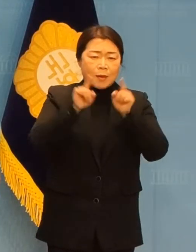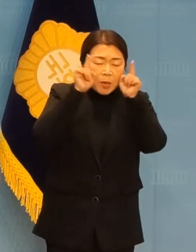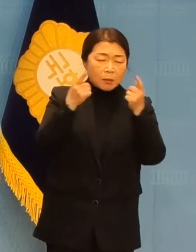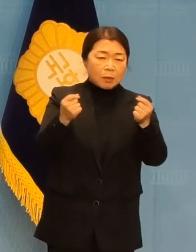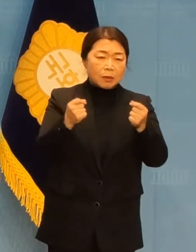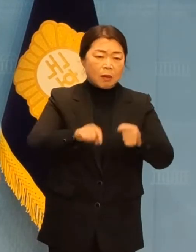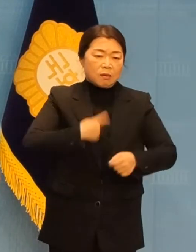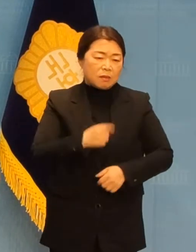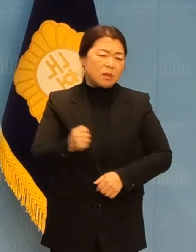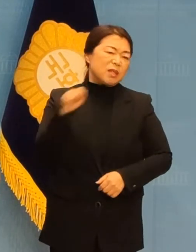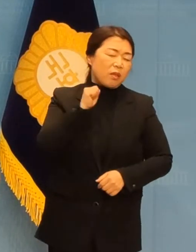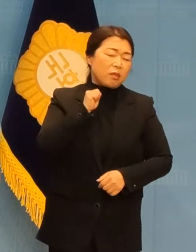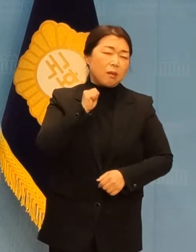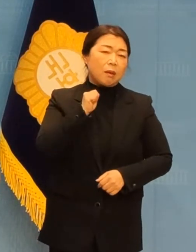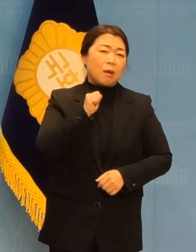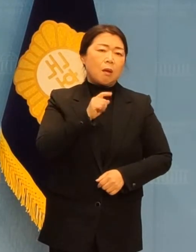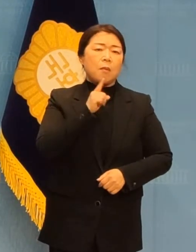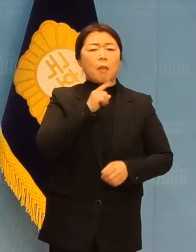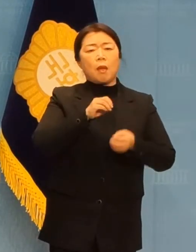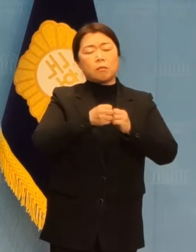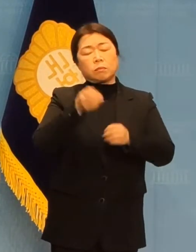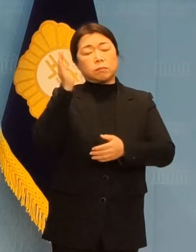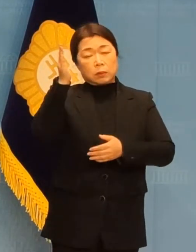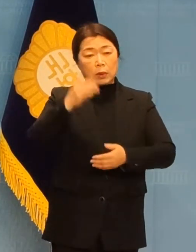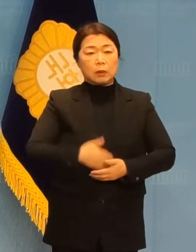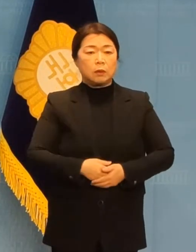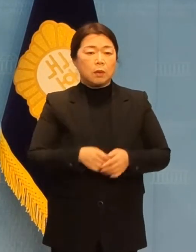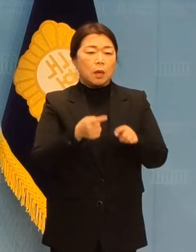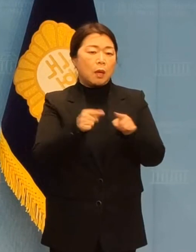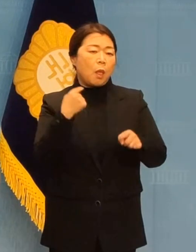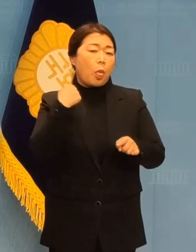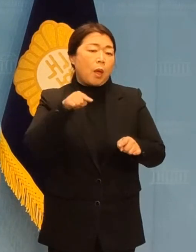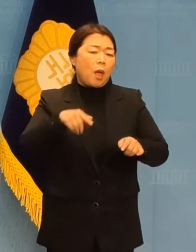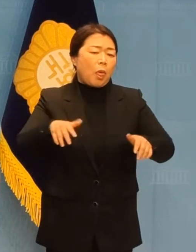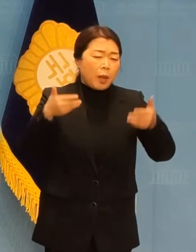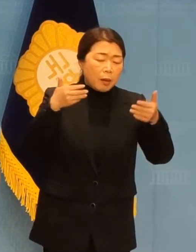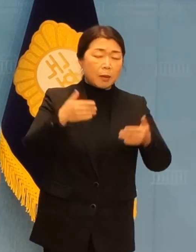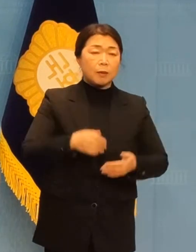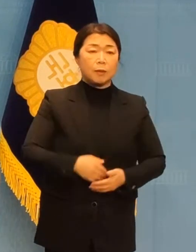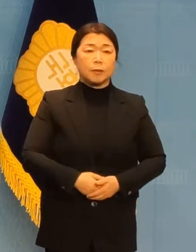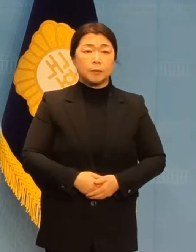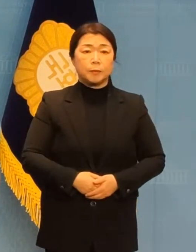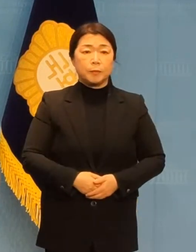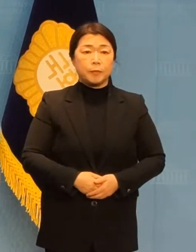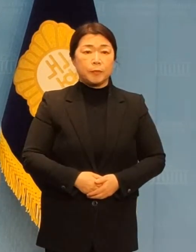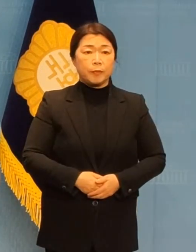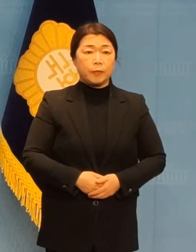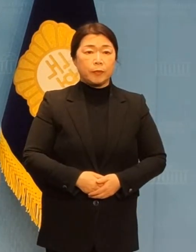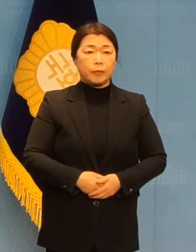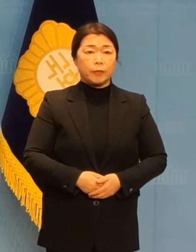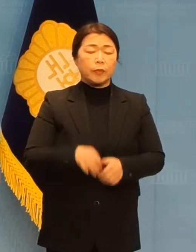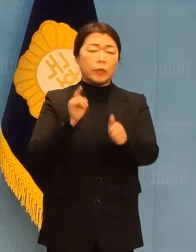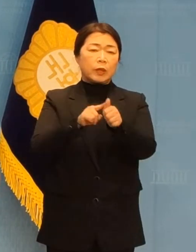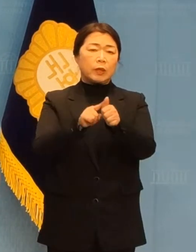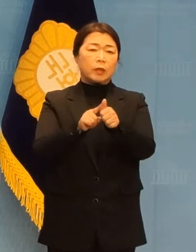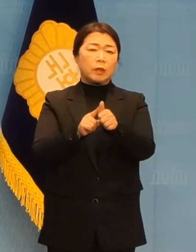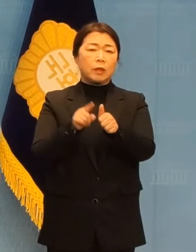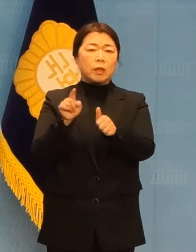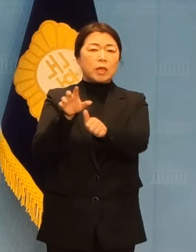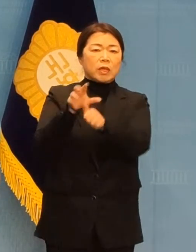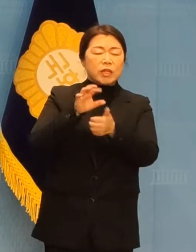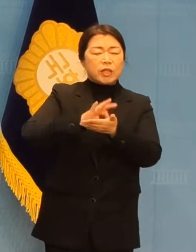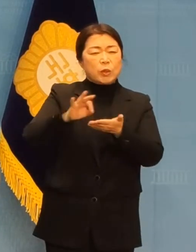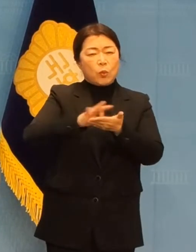자작극이니 커트칼로 살짝 긁혔느니 이재명을 또 한 번 대중적으로 홍보